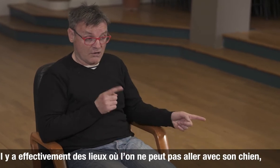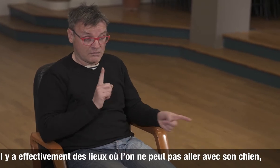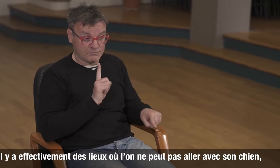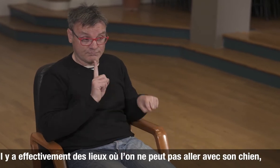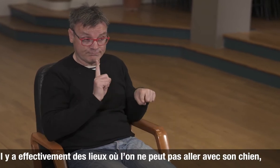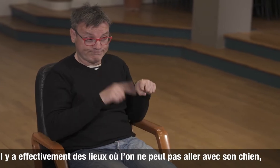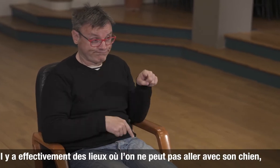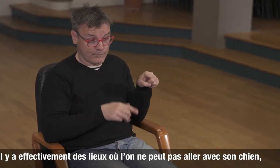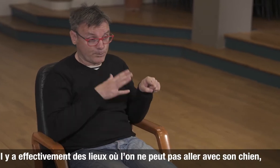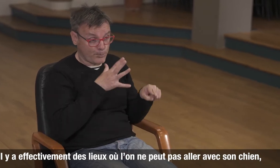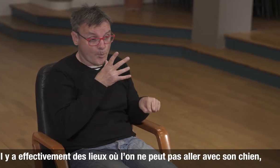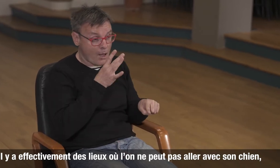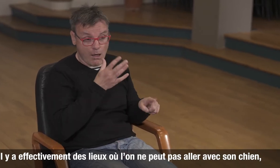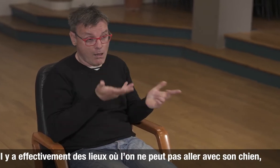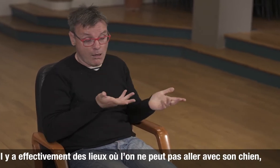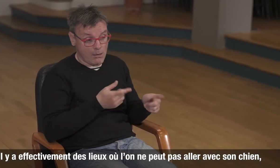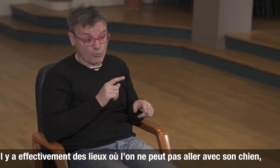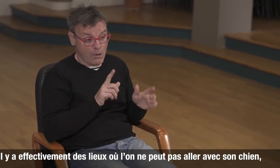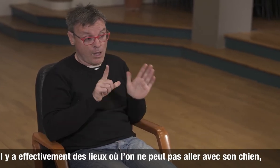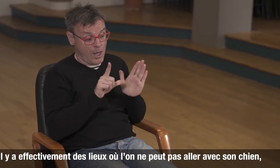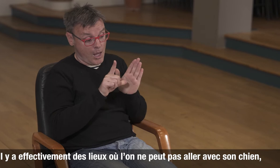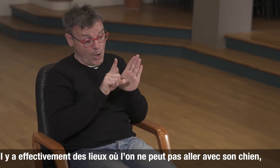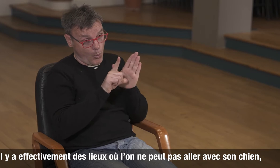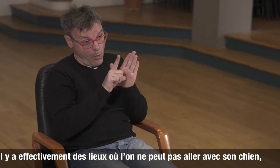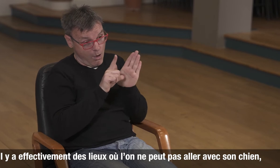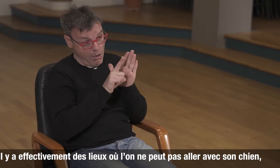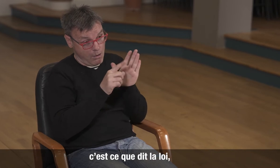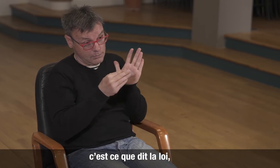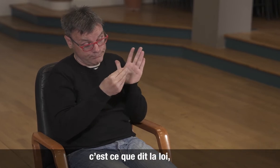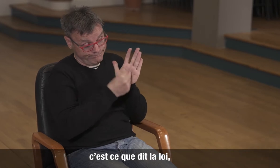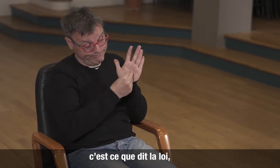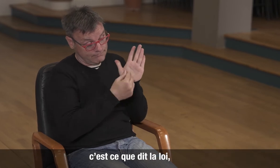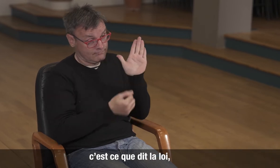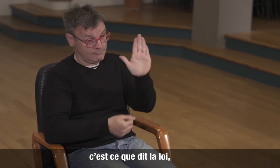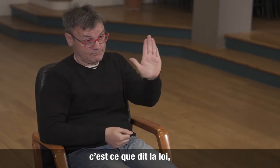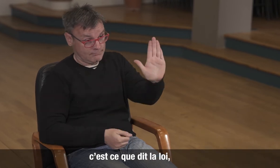Alors, il y a effectivement des lieux où on ne peut pas aller avec son chien. C'est ce que dit la loi.